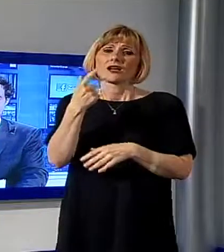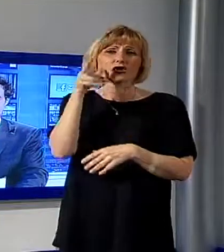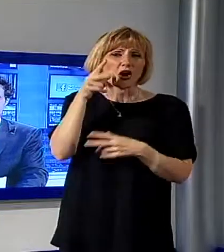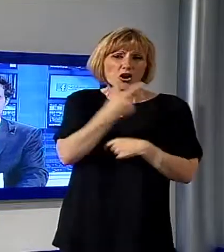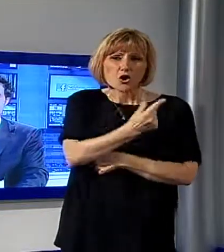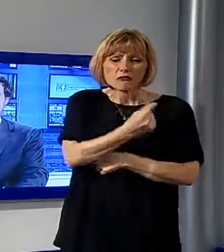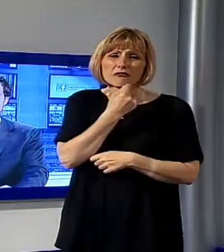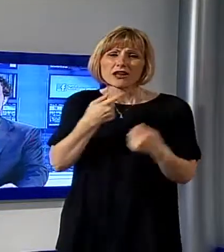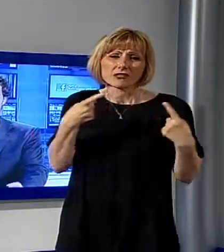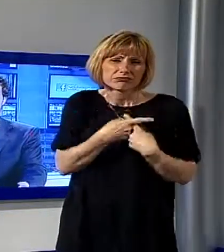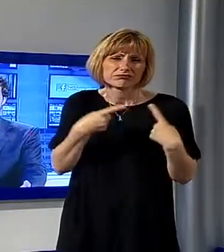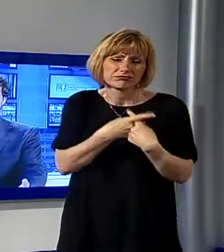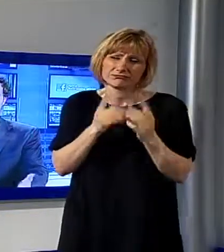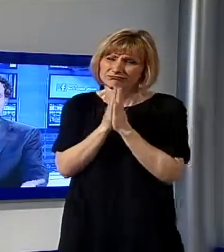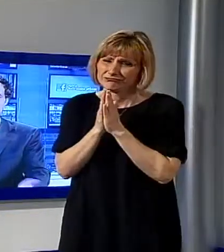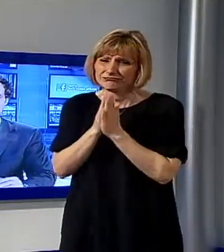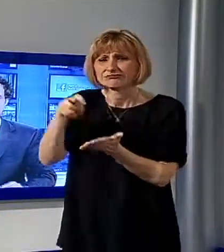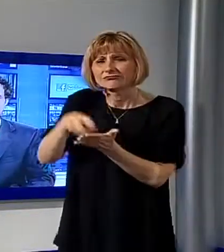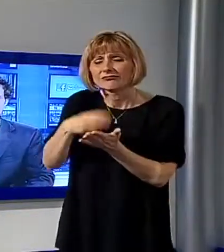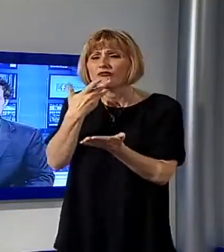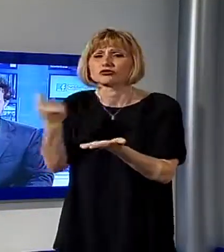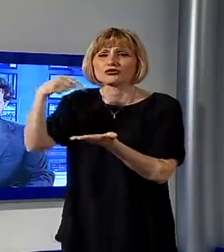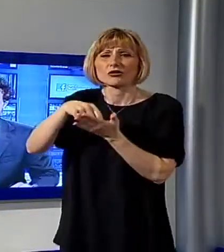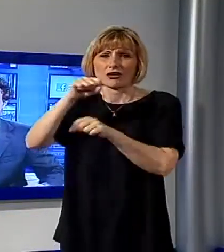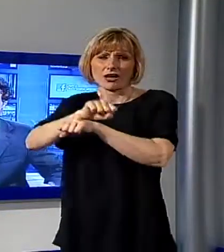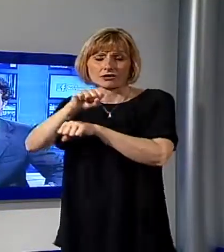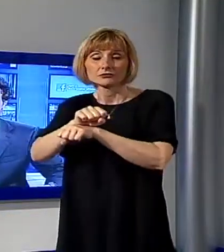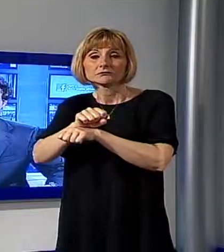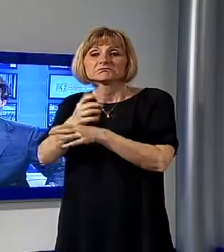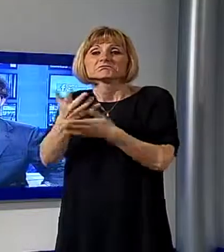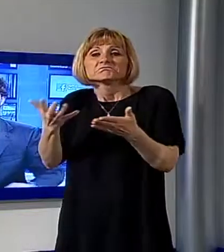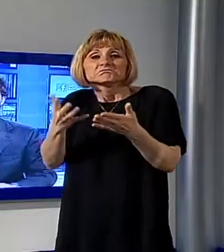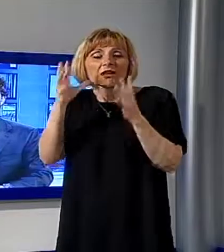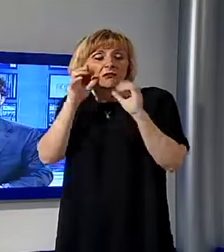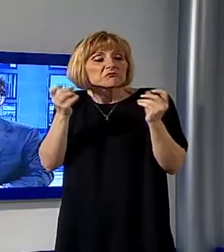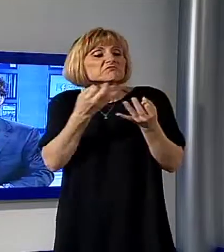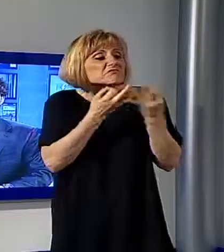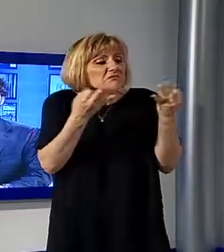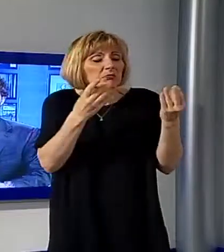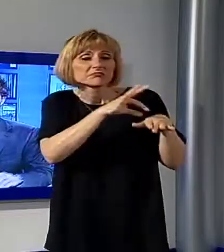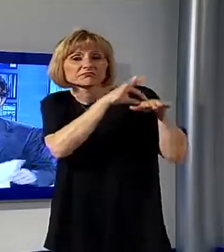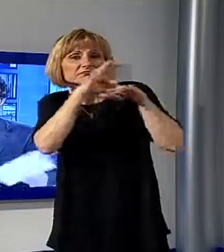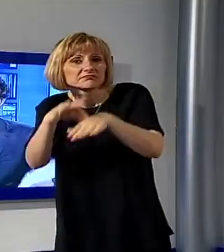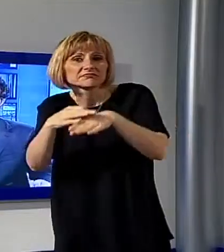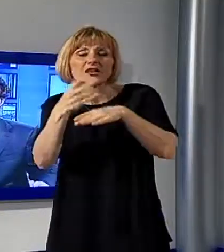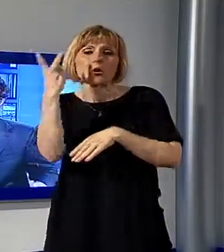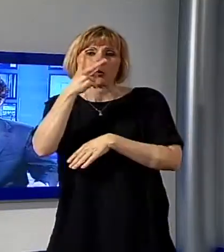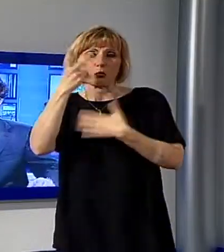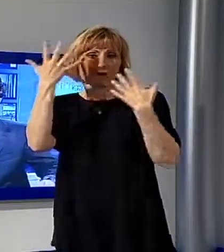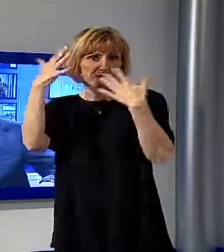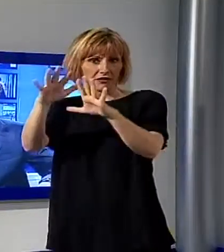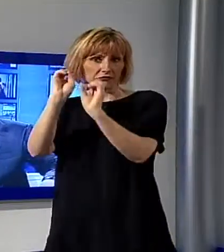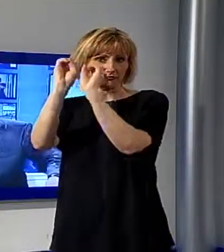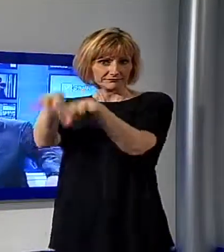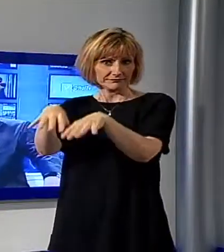e ha chiesto di essere portato in carcere. I carabinieri lo hanno accontentato e lo hanno condotto nel carcere di San Giorgio a